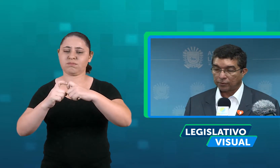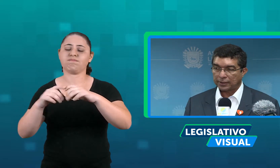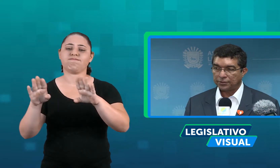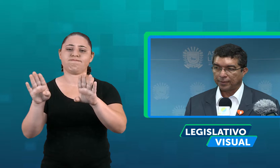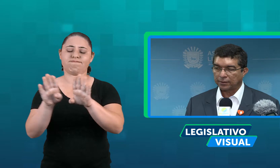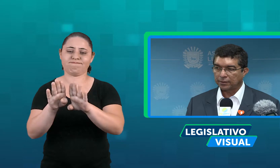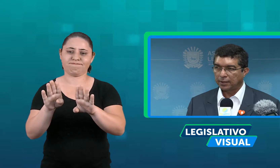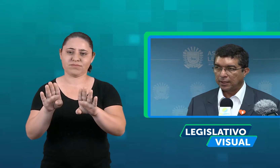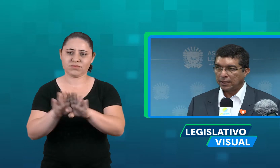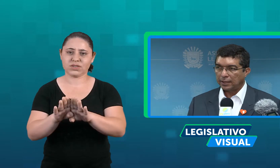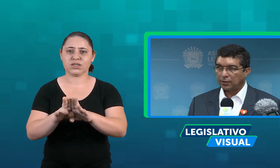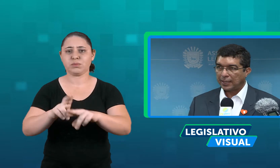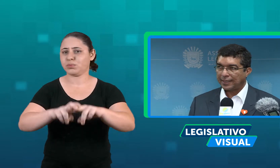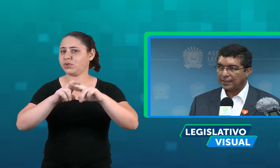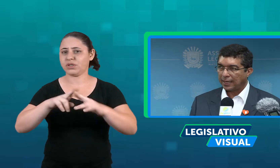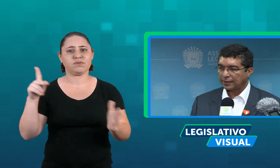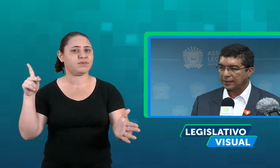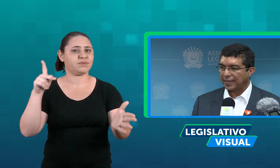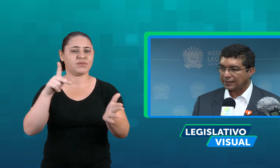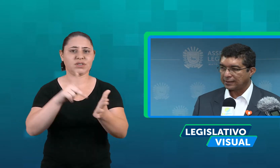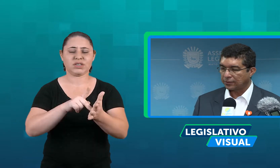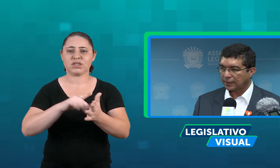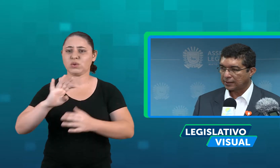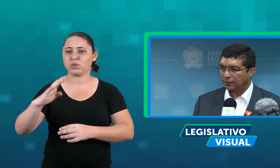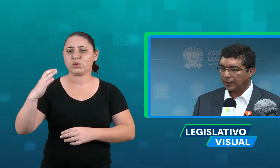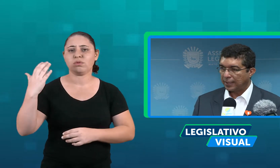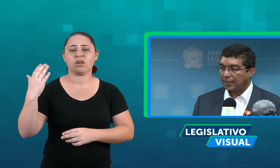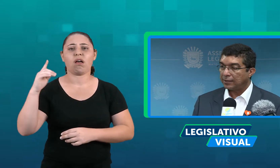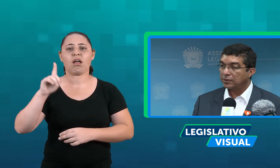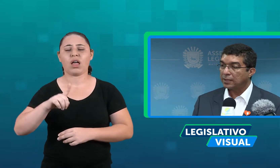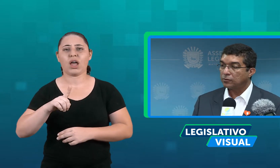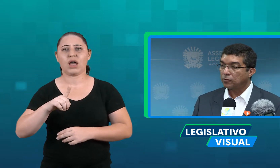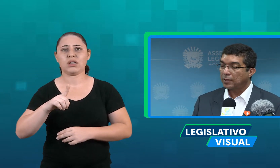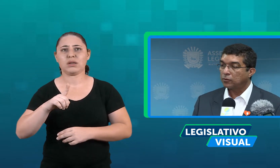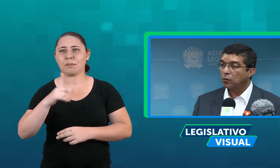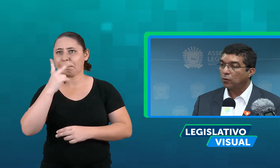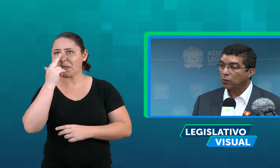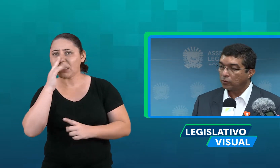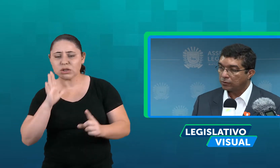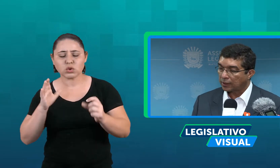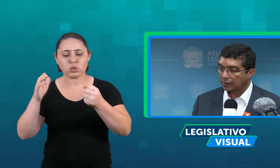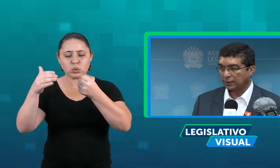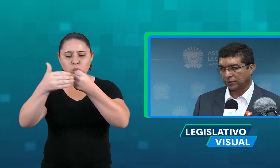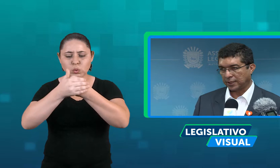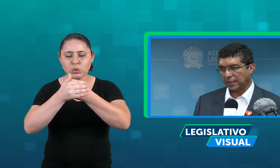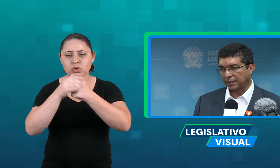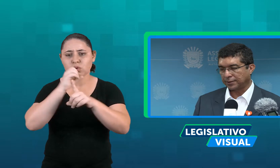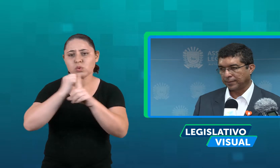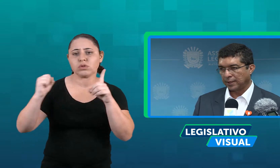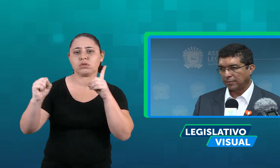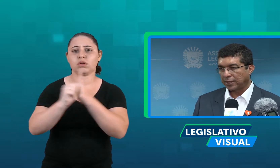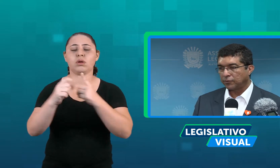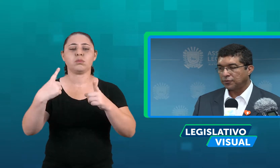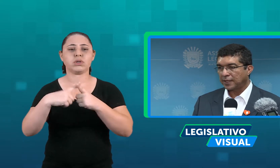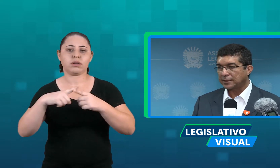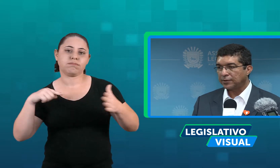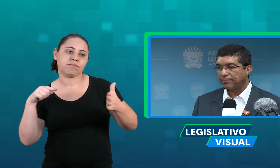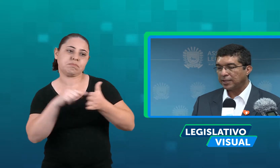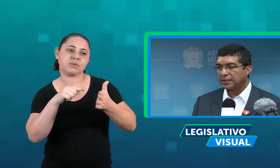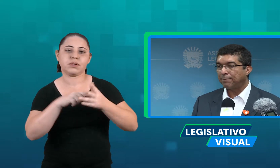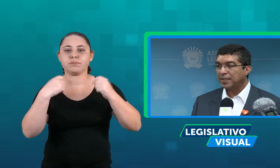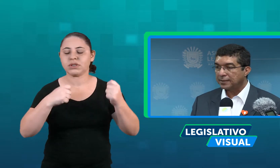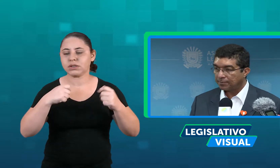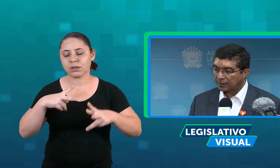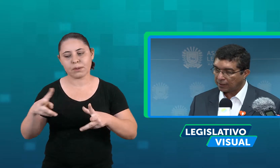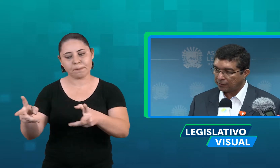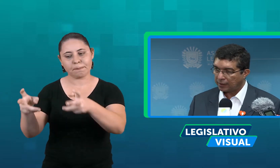pronto atendimentos. Então, a realidade dessa situação ela é um tanto quanto oculta na sociedade, porque a notificação